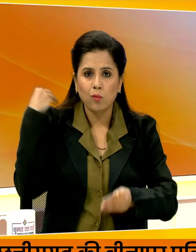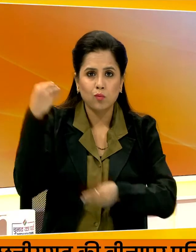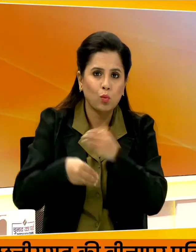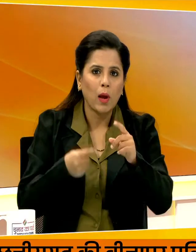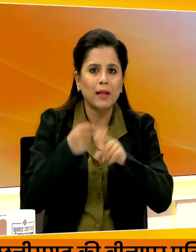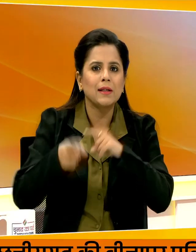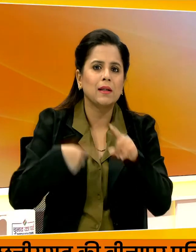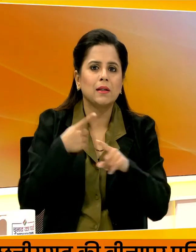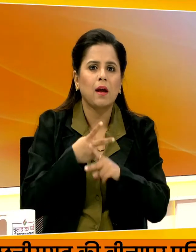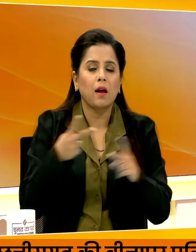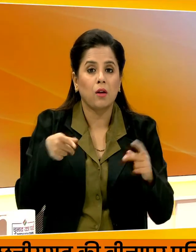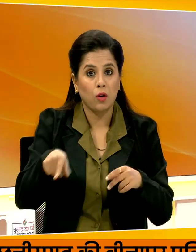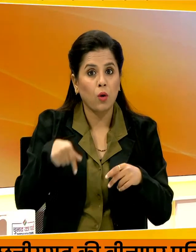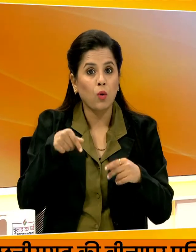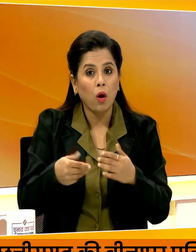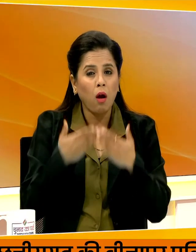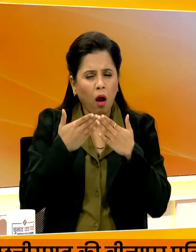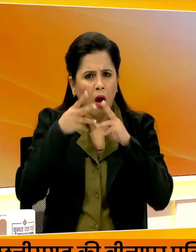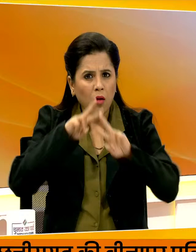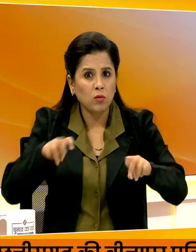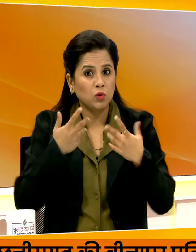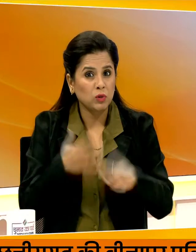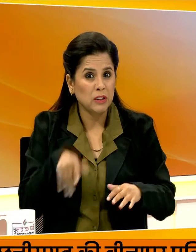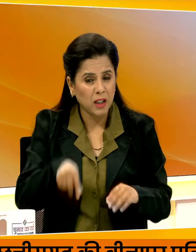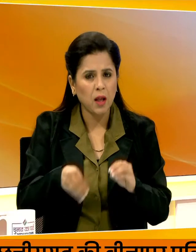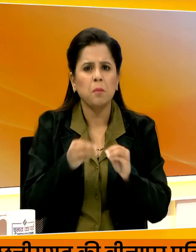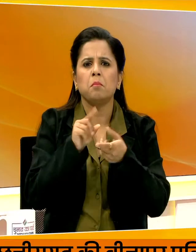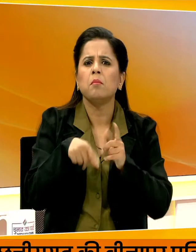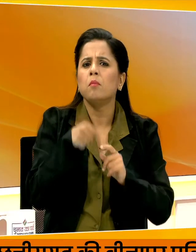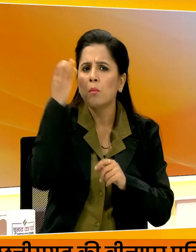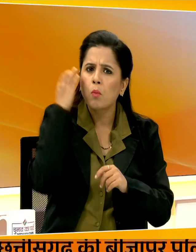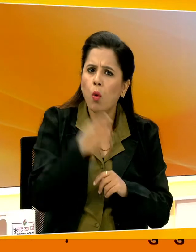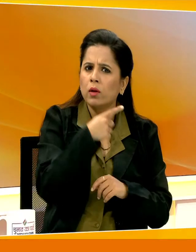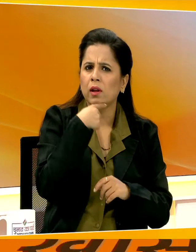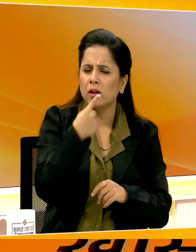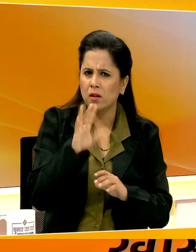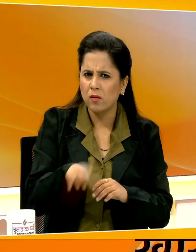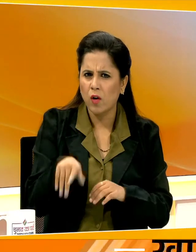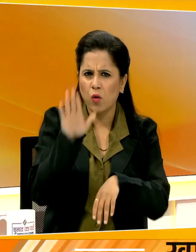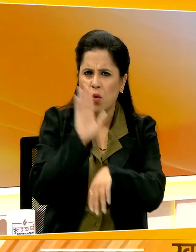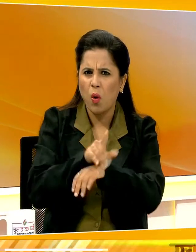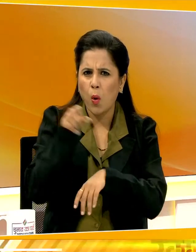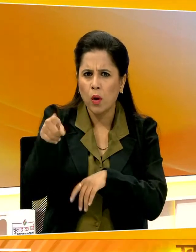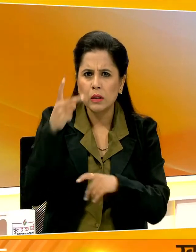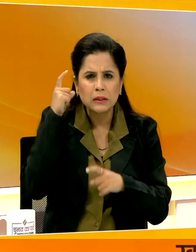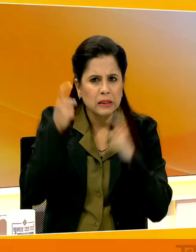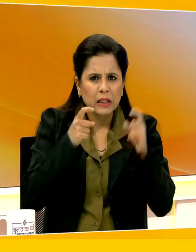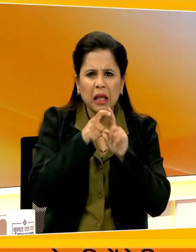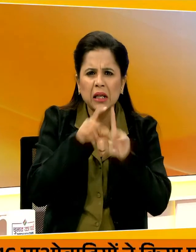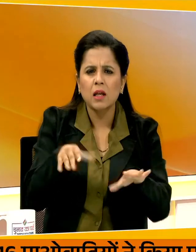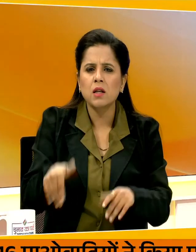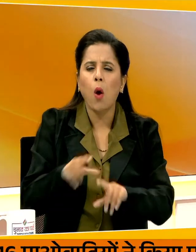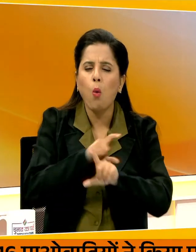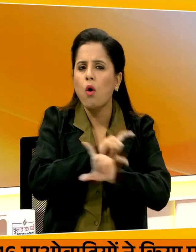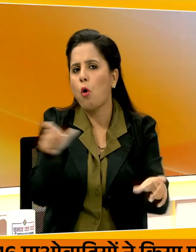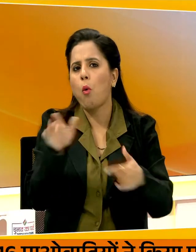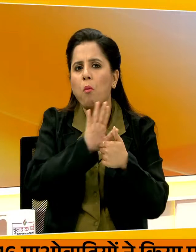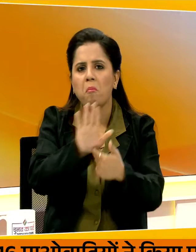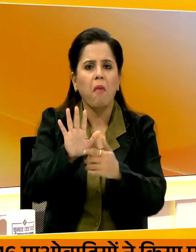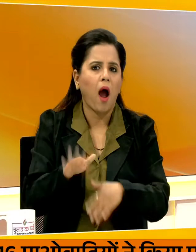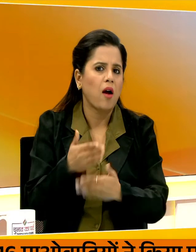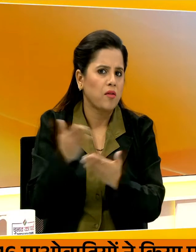की वकालत किए जाने के बाद उठे बवाल पर पीएम मोदी ने कहा कि कांग्रेस के खतरनाक इरादे अब खुलकर सामने आ गए